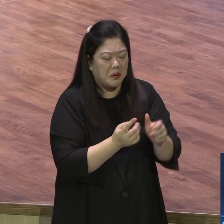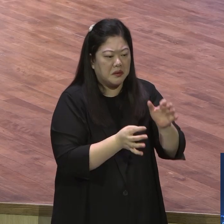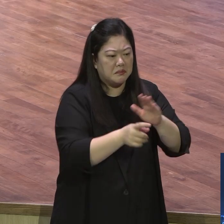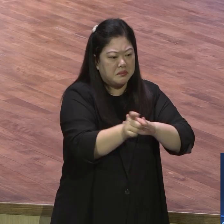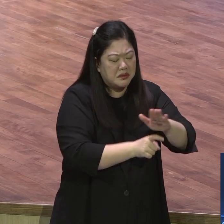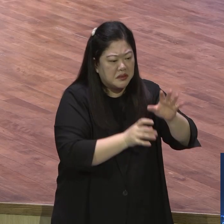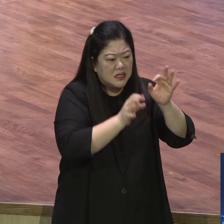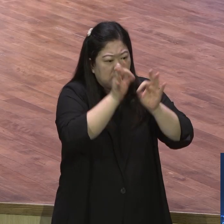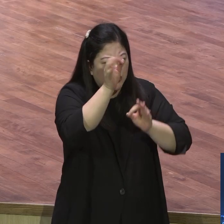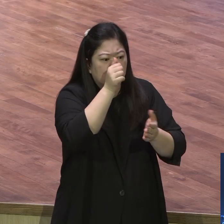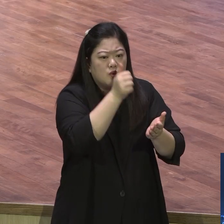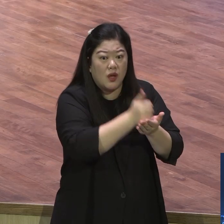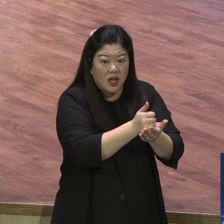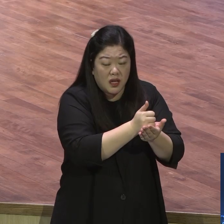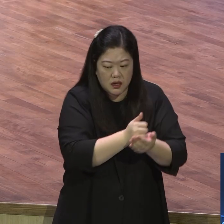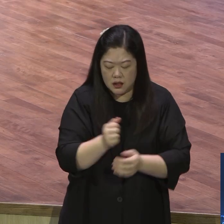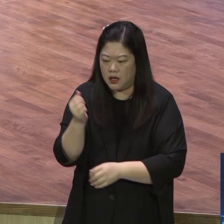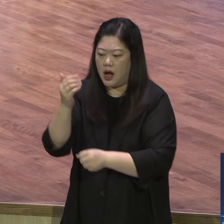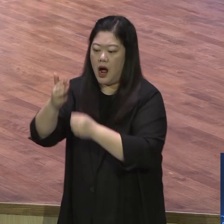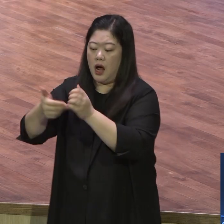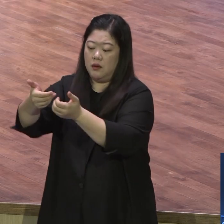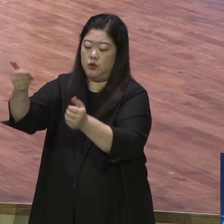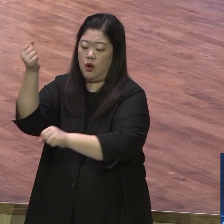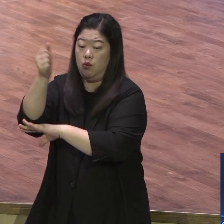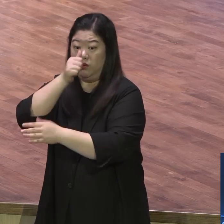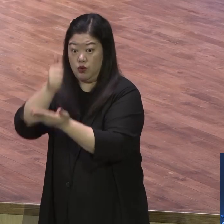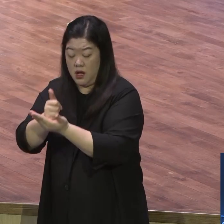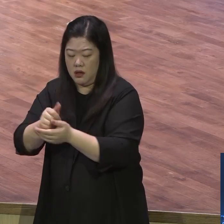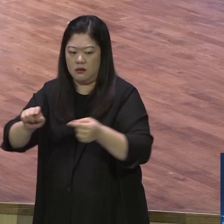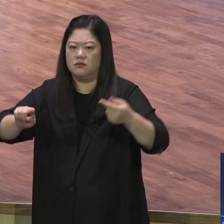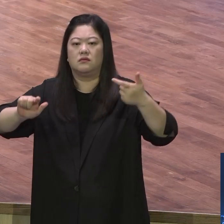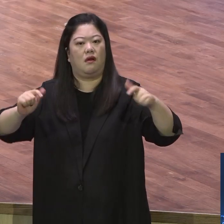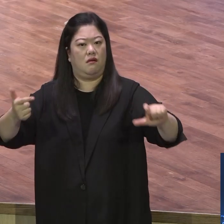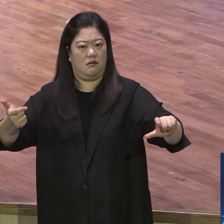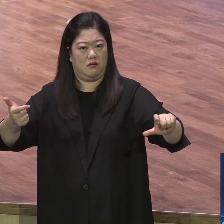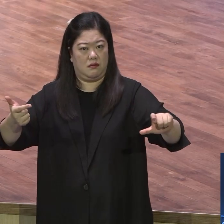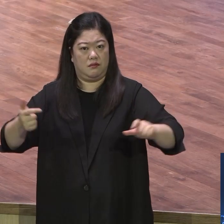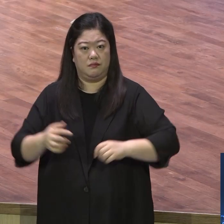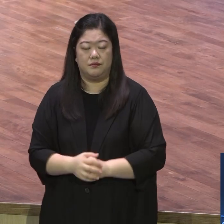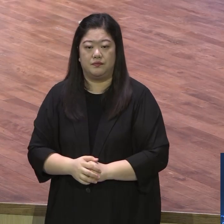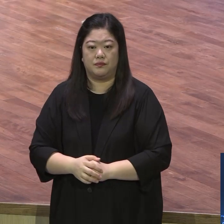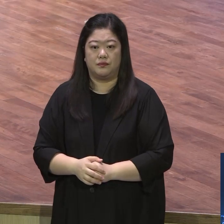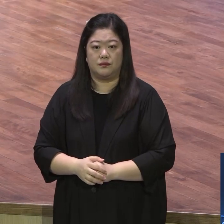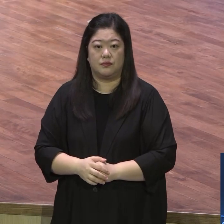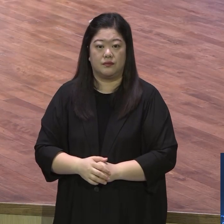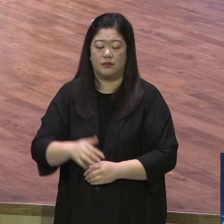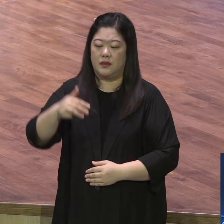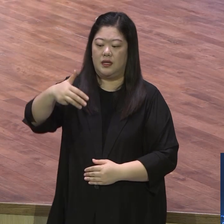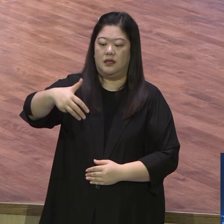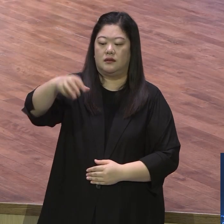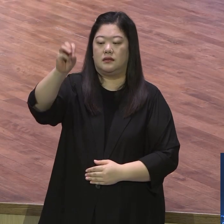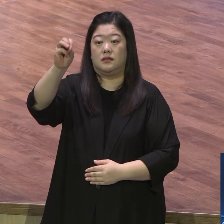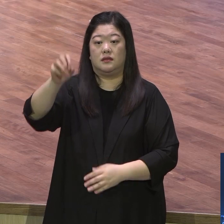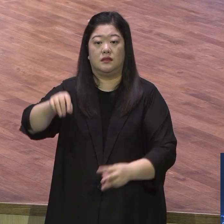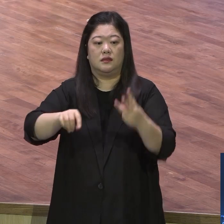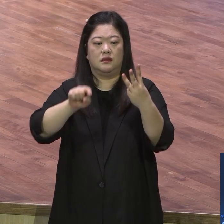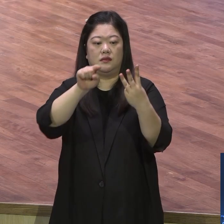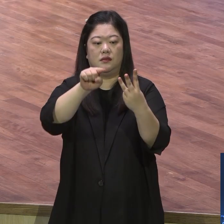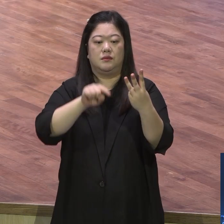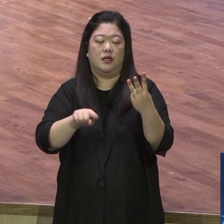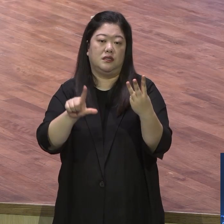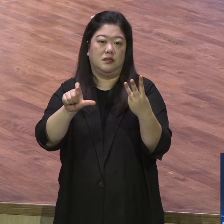줬다 어떻게 그러시느냐 예수님이 어떤 걸 권위가 있느냐 상세기 3장 15절입니다 상세기